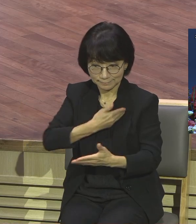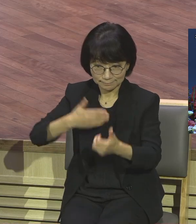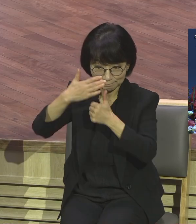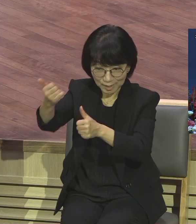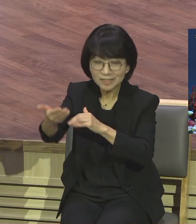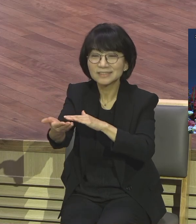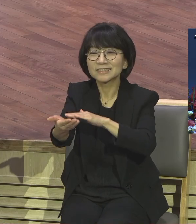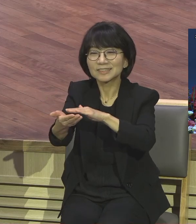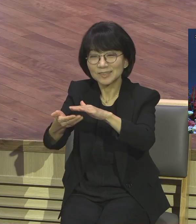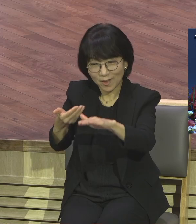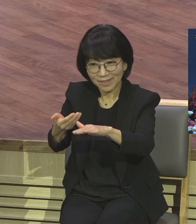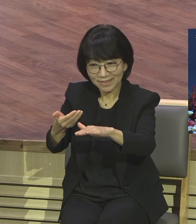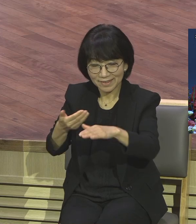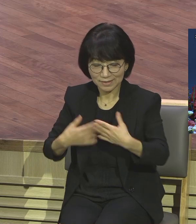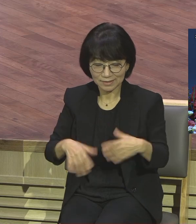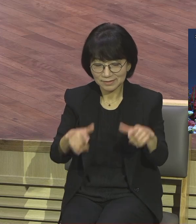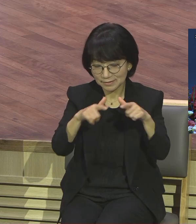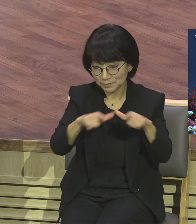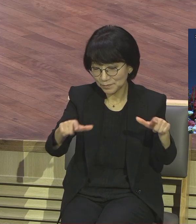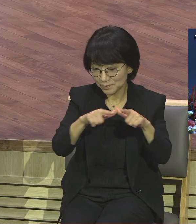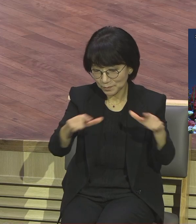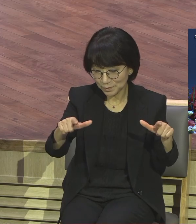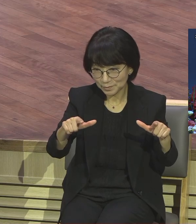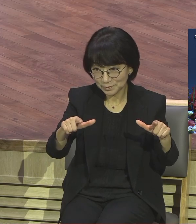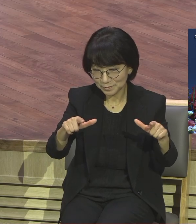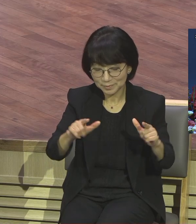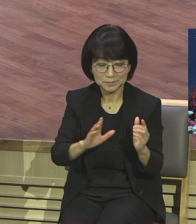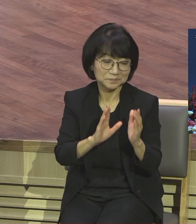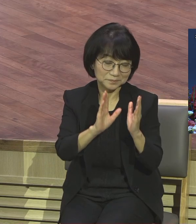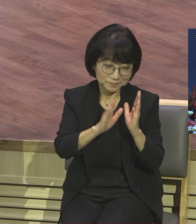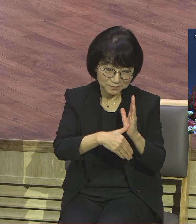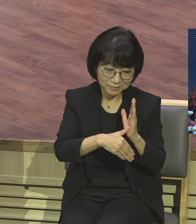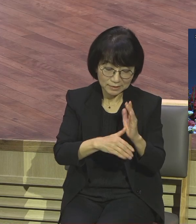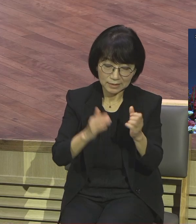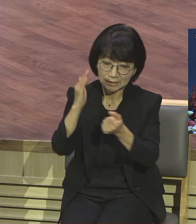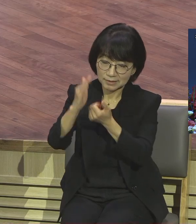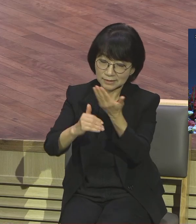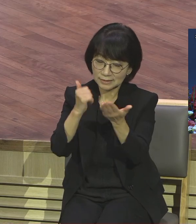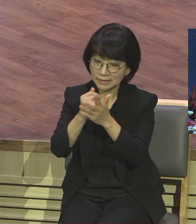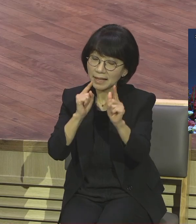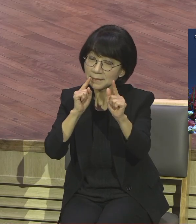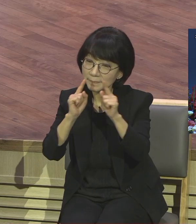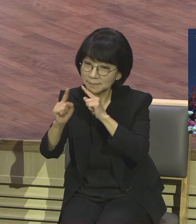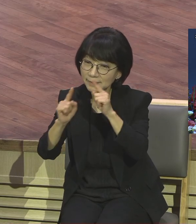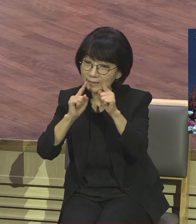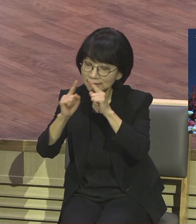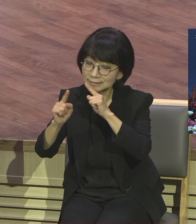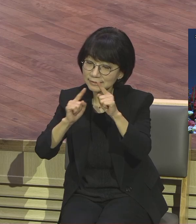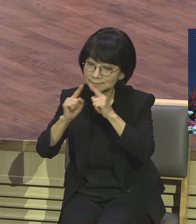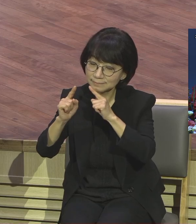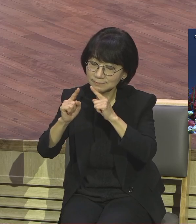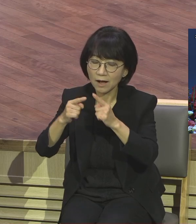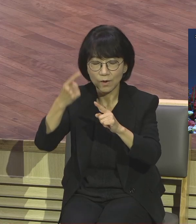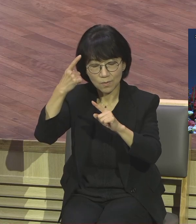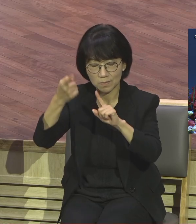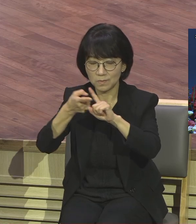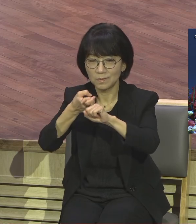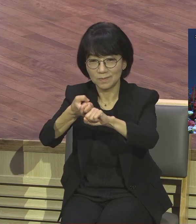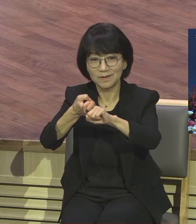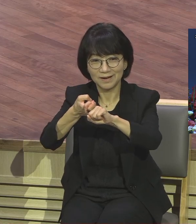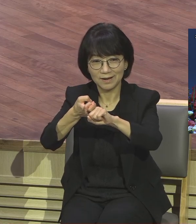평상시에 평상시 삶 속에서 하나님의 말씀에 대한 깊은 관심을